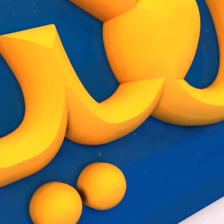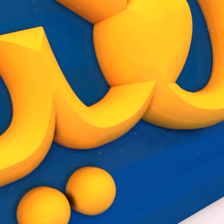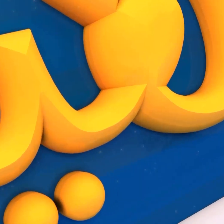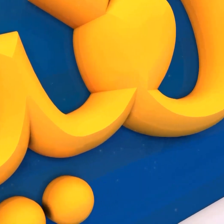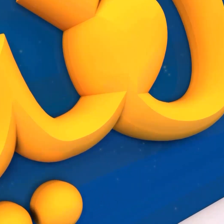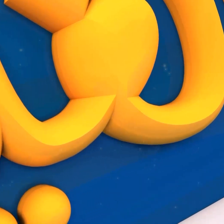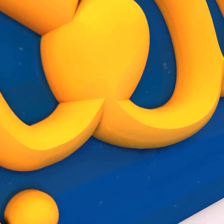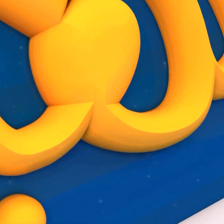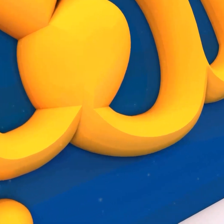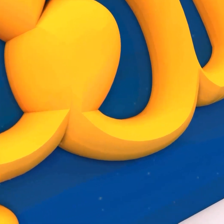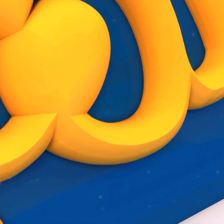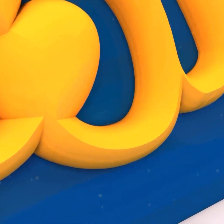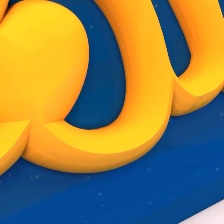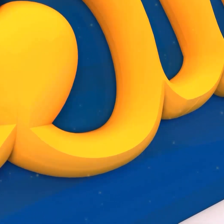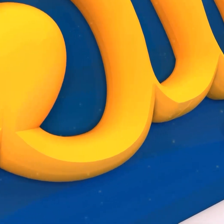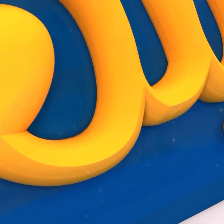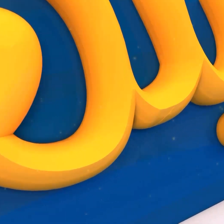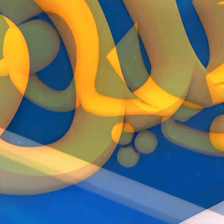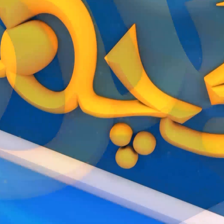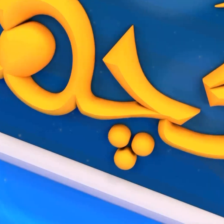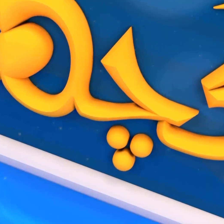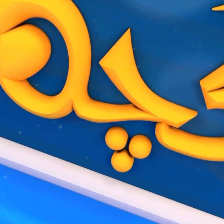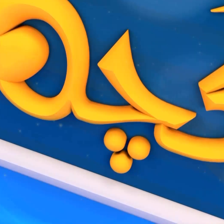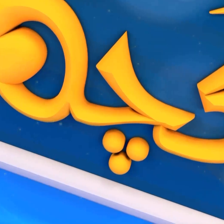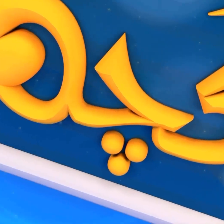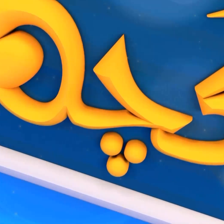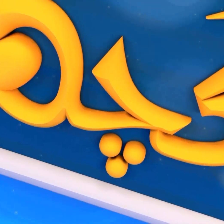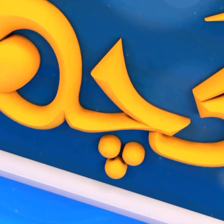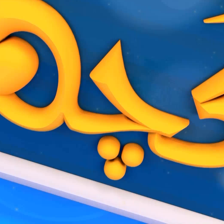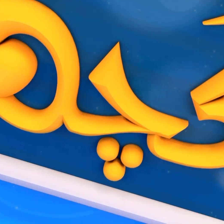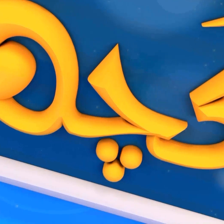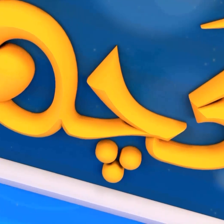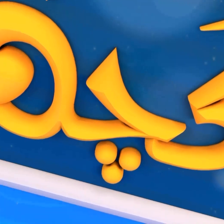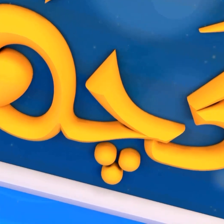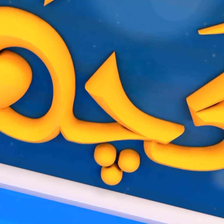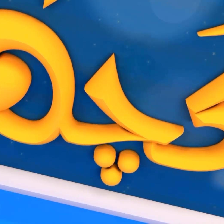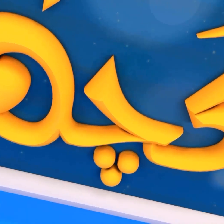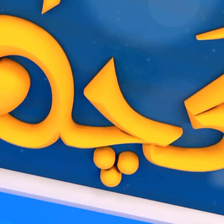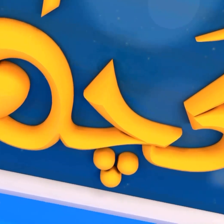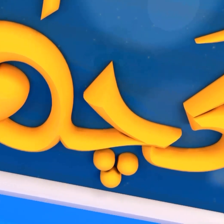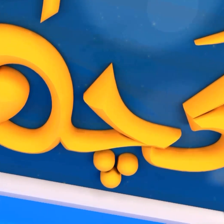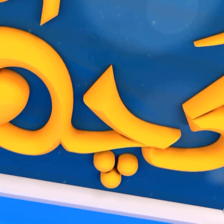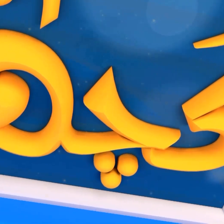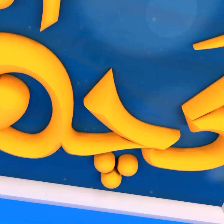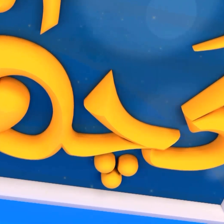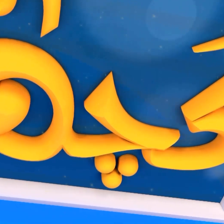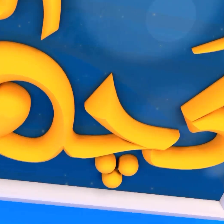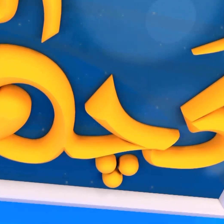ہے یہ بیان، علم کے پھولوں سے ہے آنگن سجا،